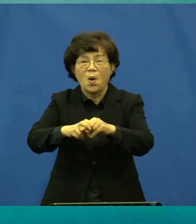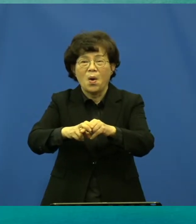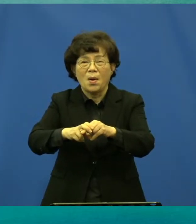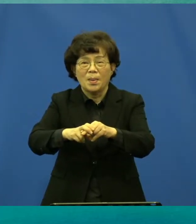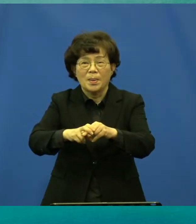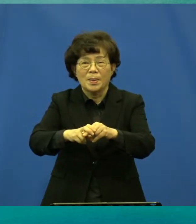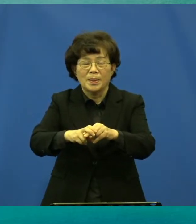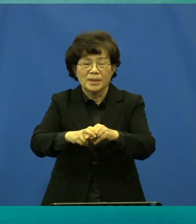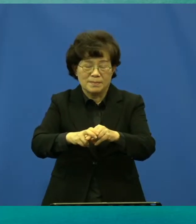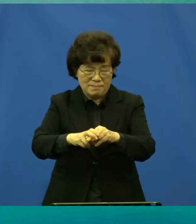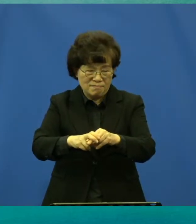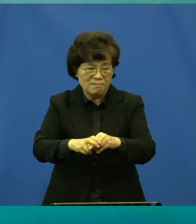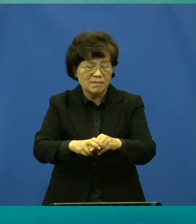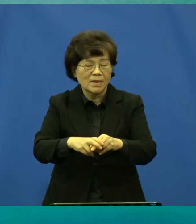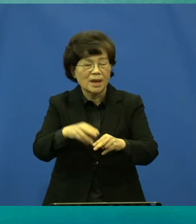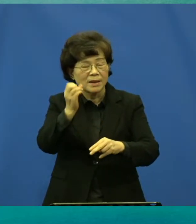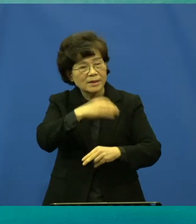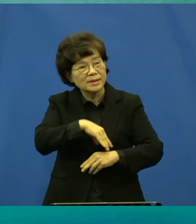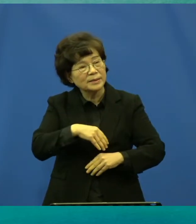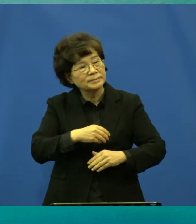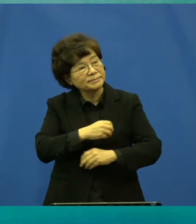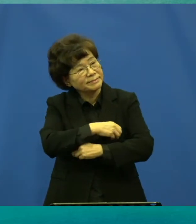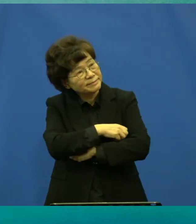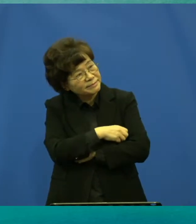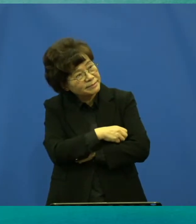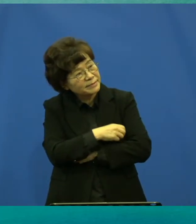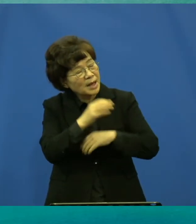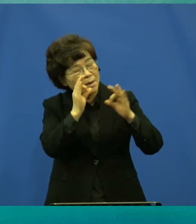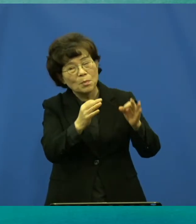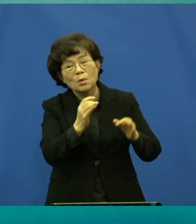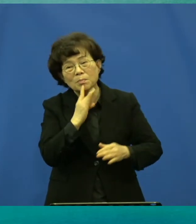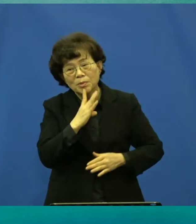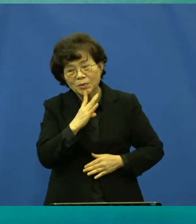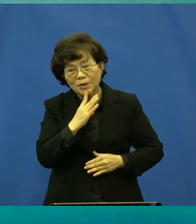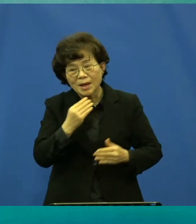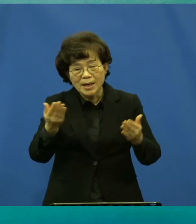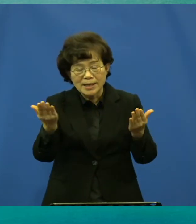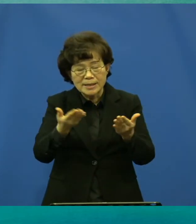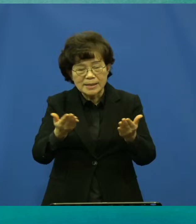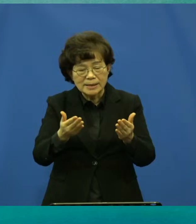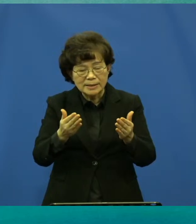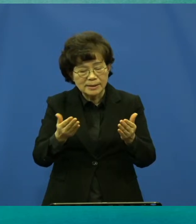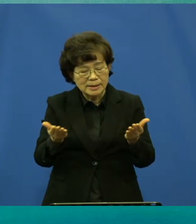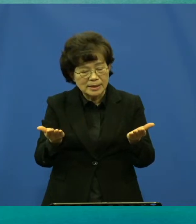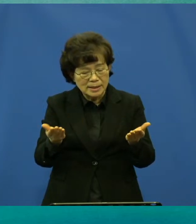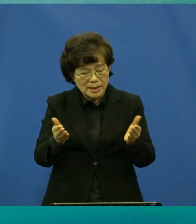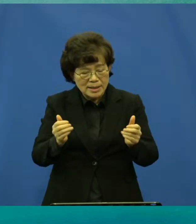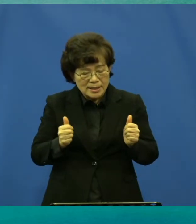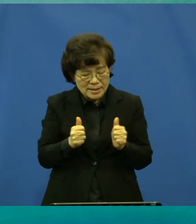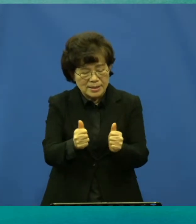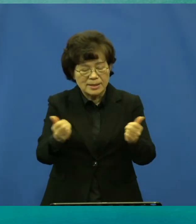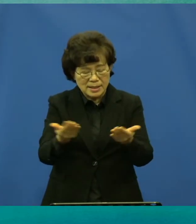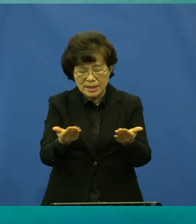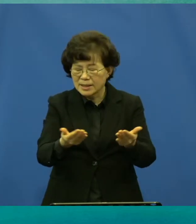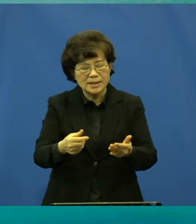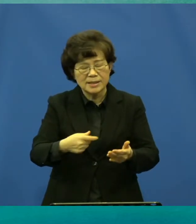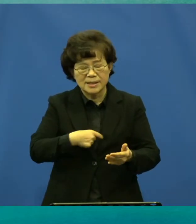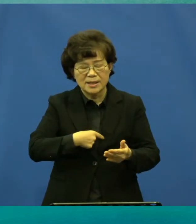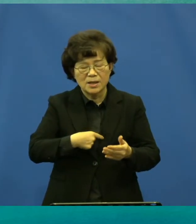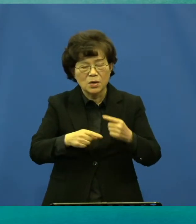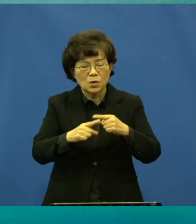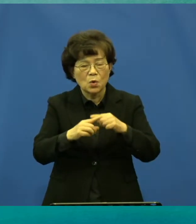관정평의 재미를 들였습니다. 사역의 일선에는 들어가기 싫어. 그냥 교회만 다니는